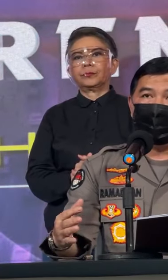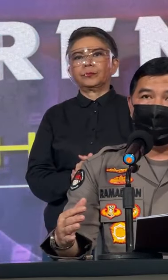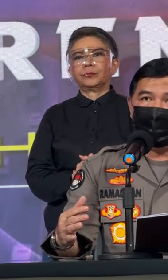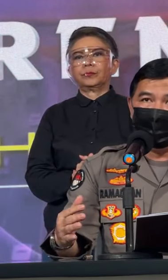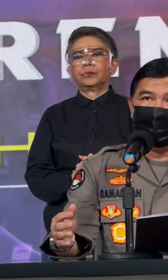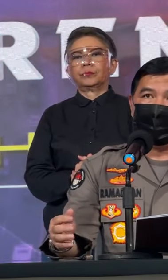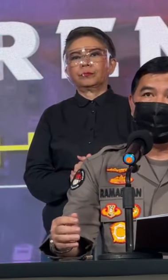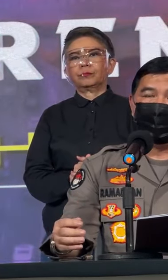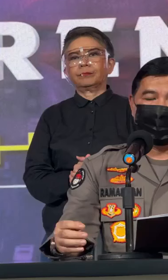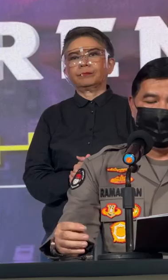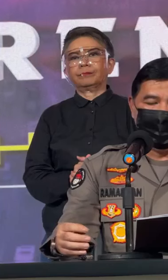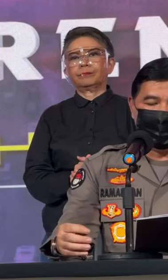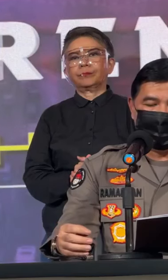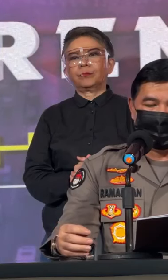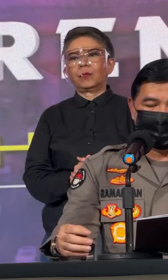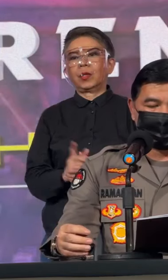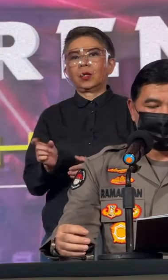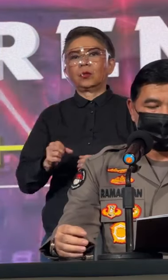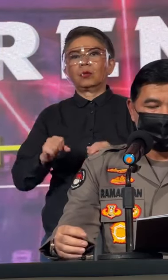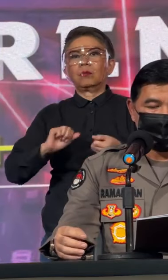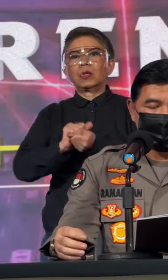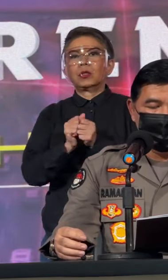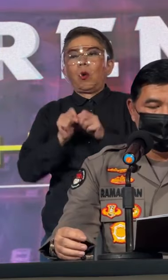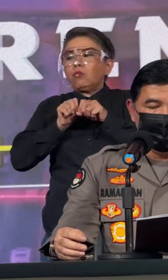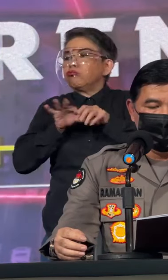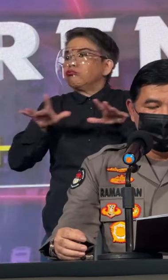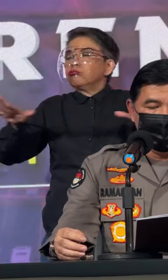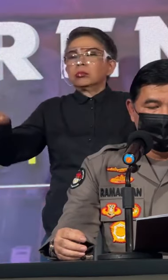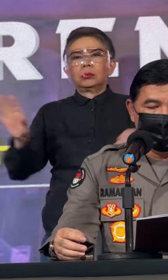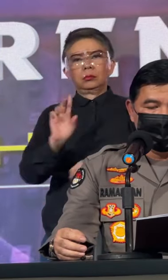agar tidak melebar kembali.